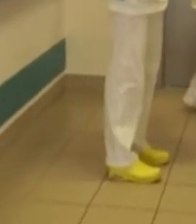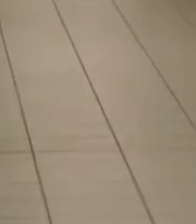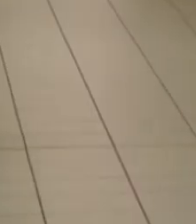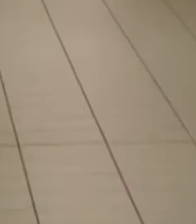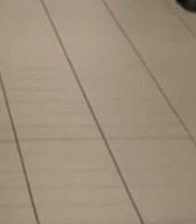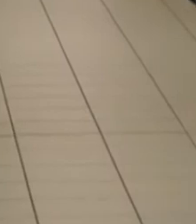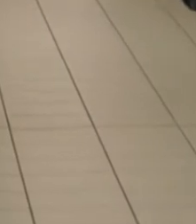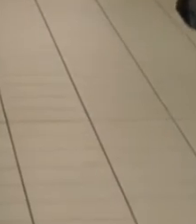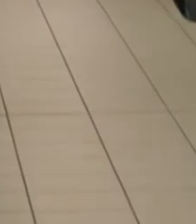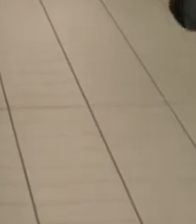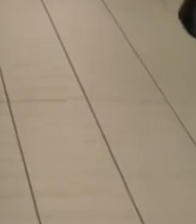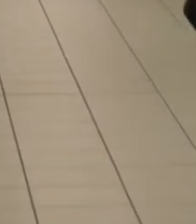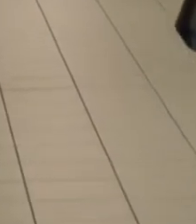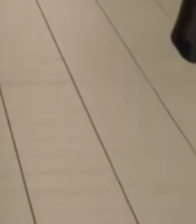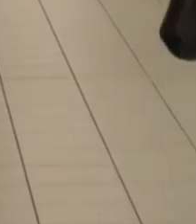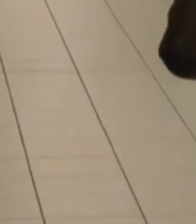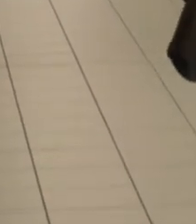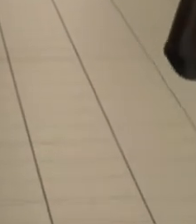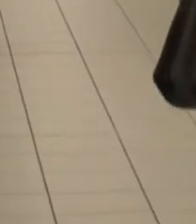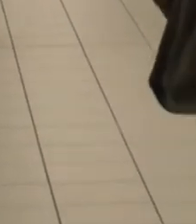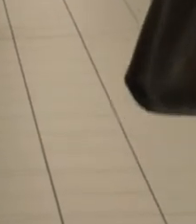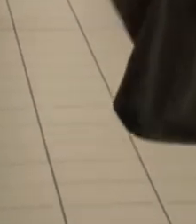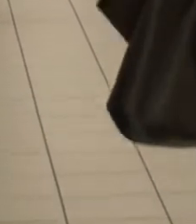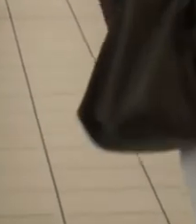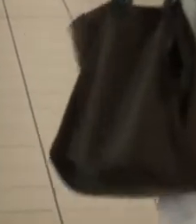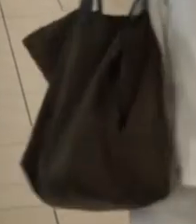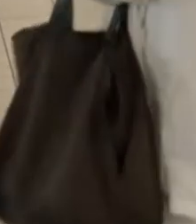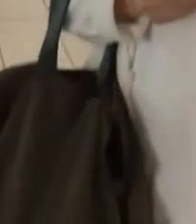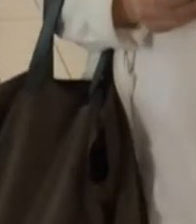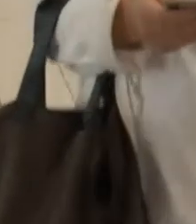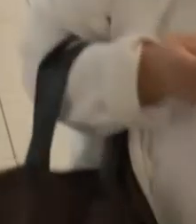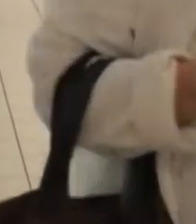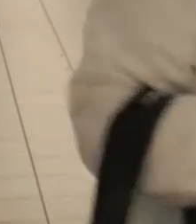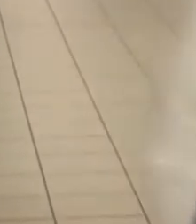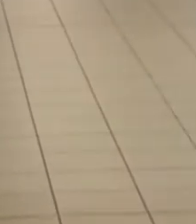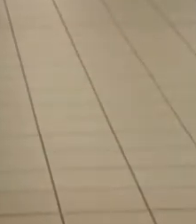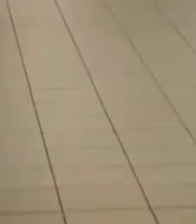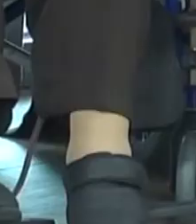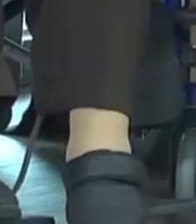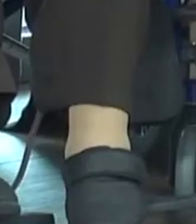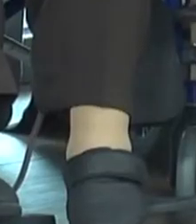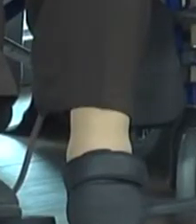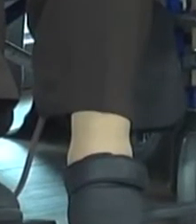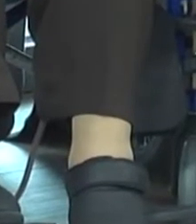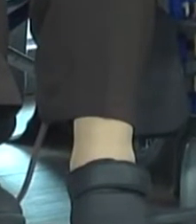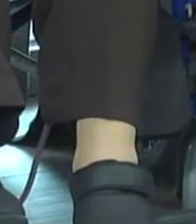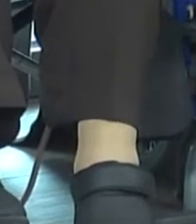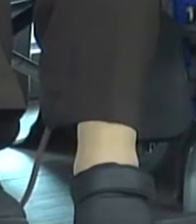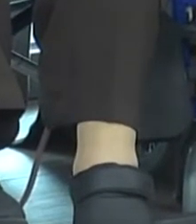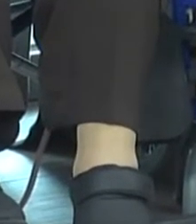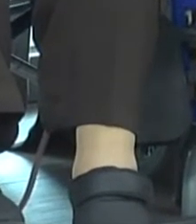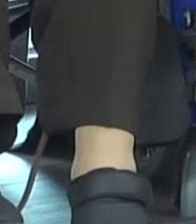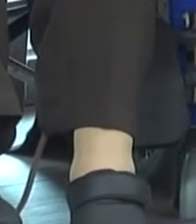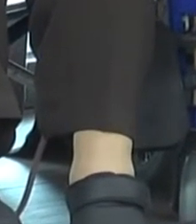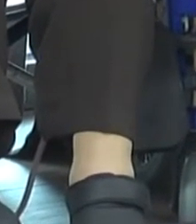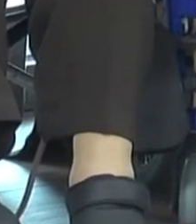dei primi dati significativi. Il principale è che il tasso di mortalità degli ospiti positivi al coronavirus è inferiore della metà